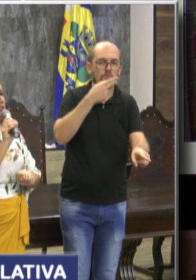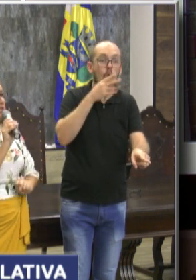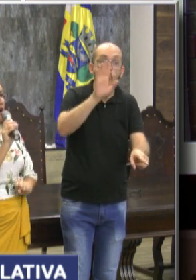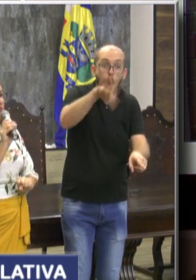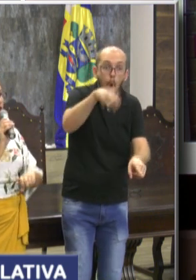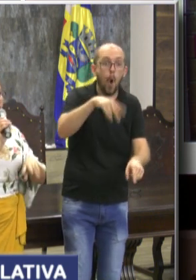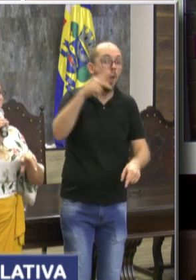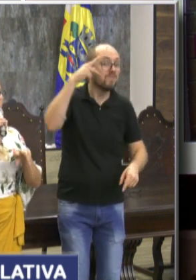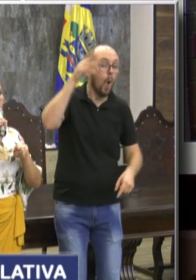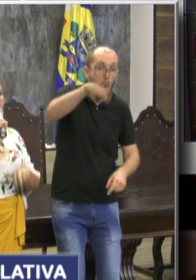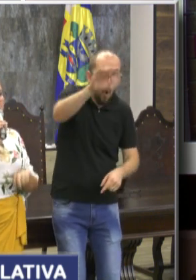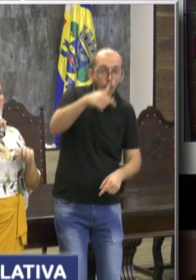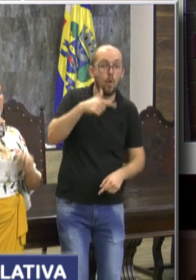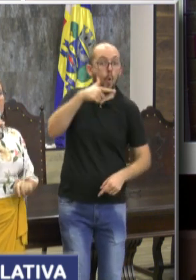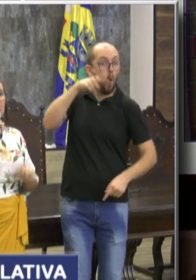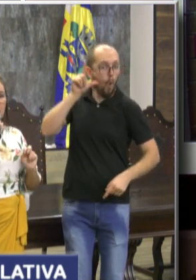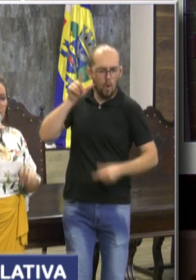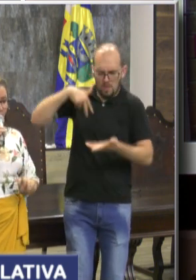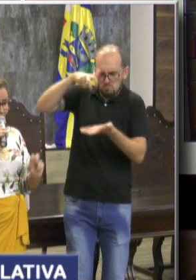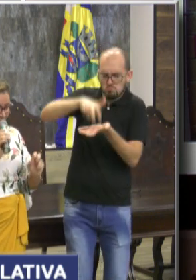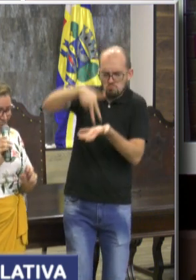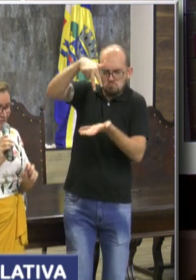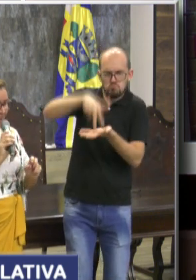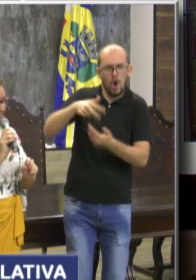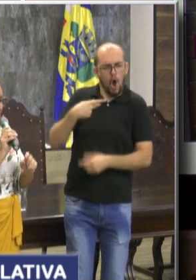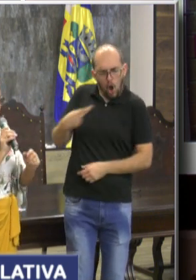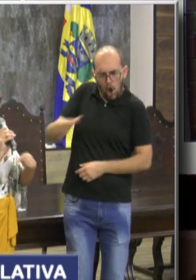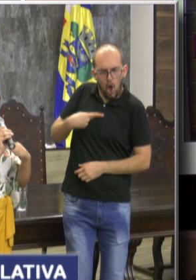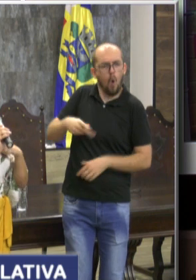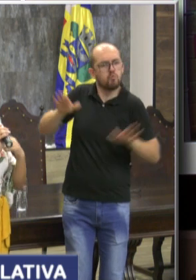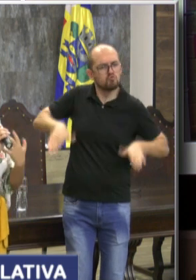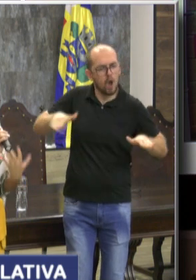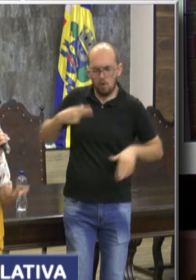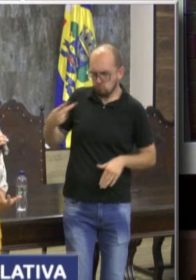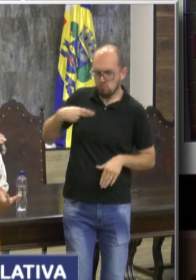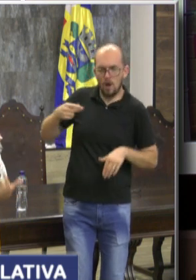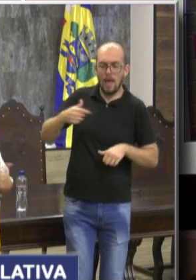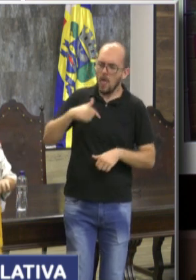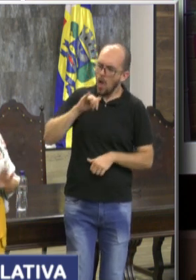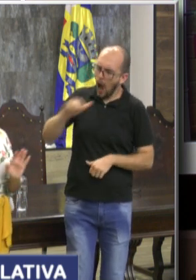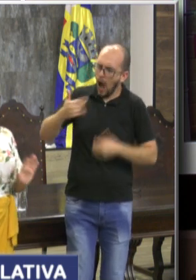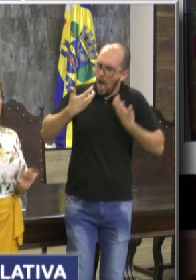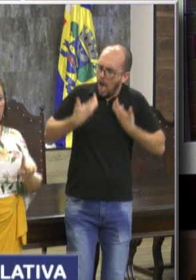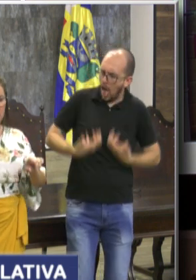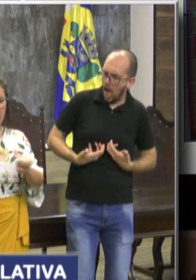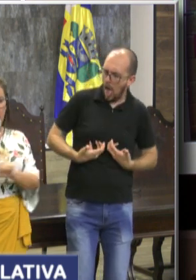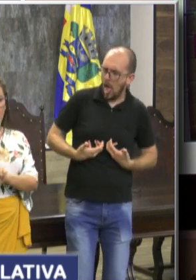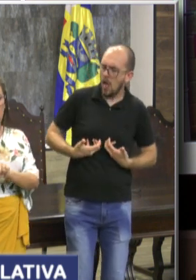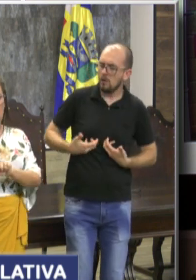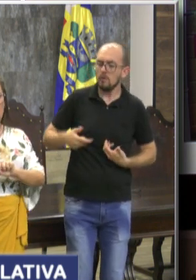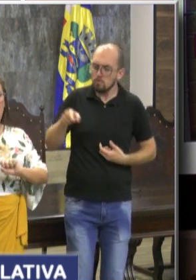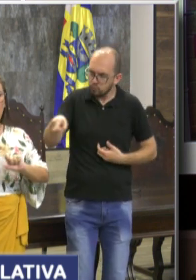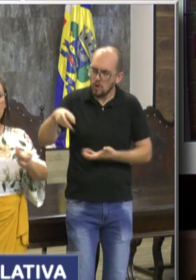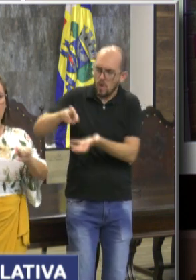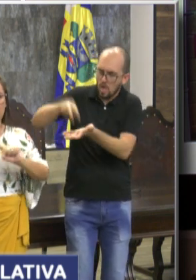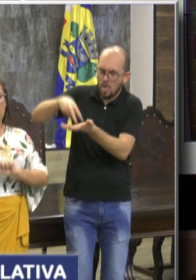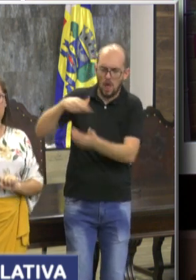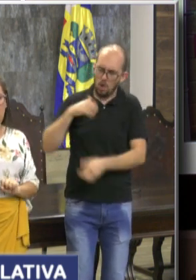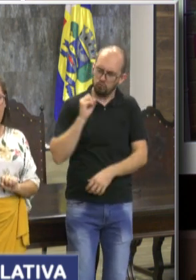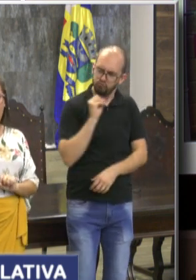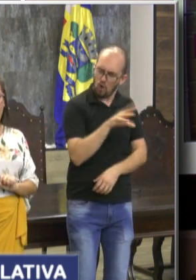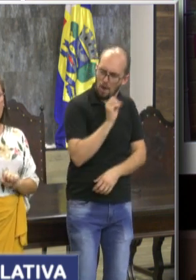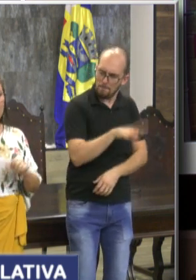mão do Gustavo, eu pulei com ele na cama elástica e eu falava para ele assim, eu estou cansado, agora eu vou comer, você pula, ou então